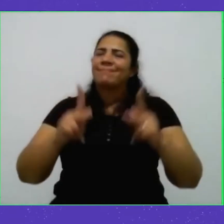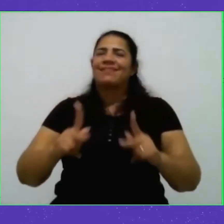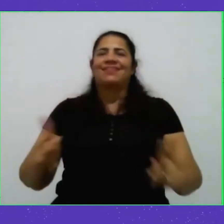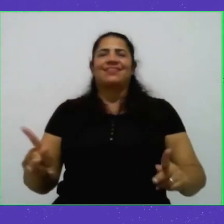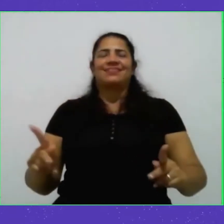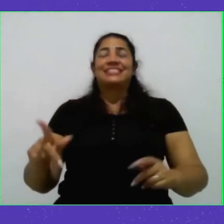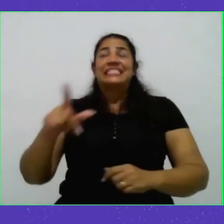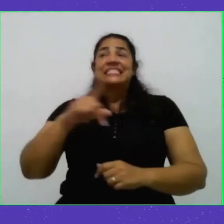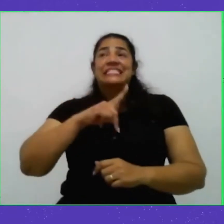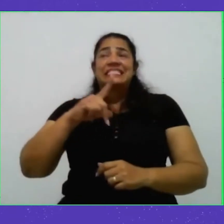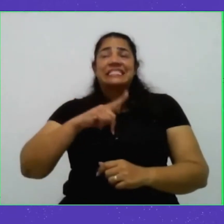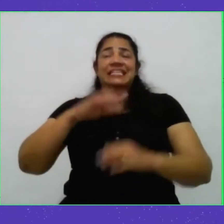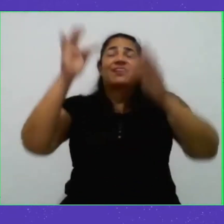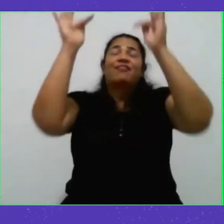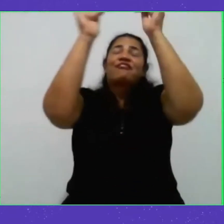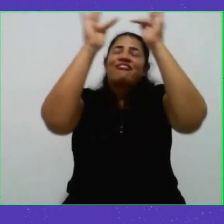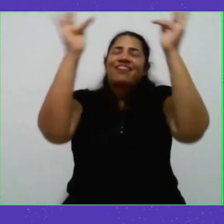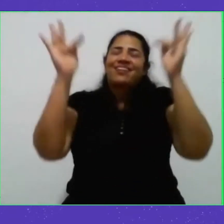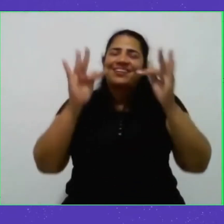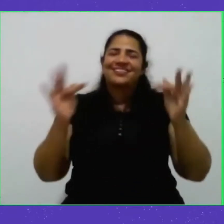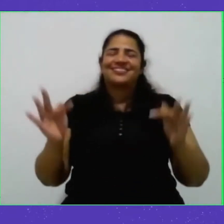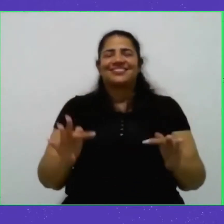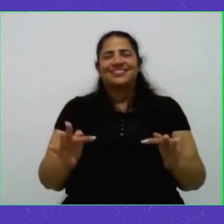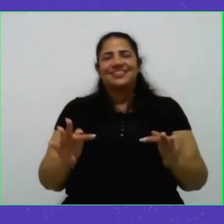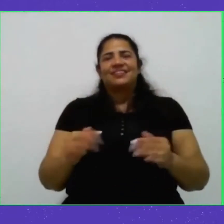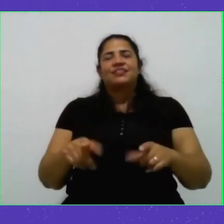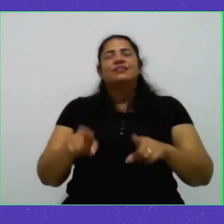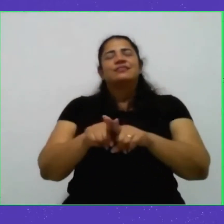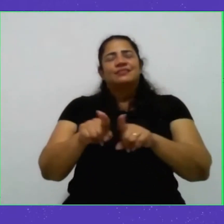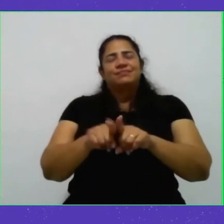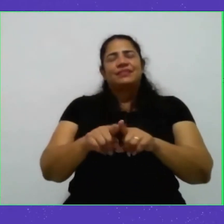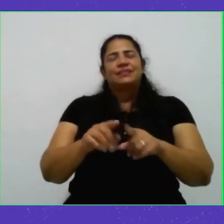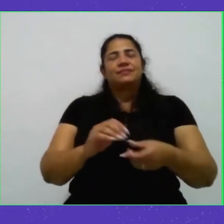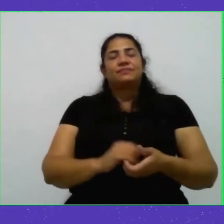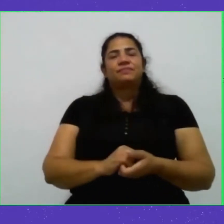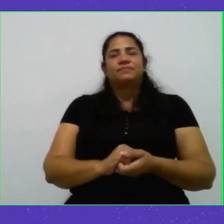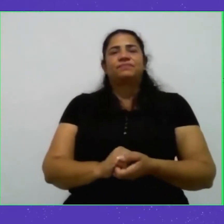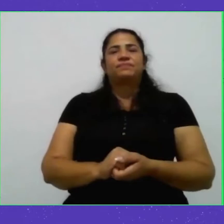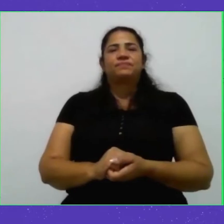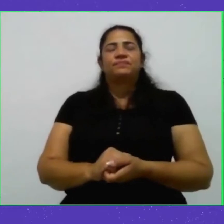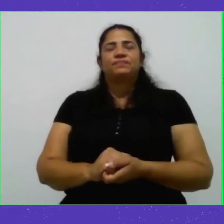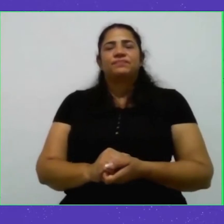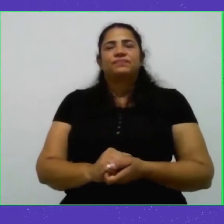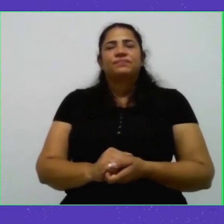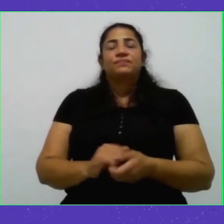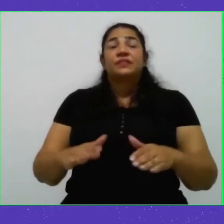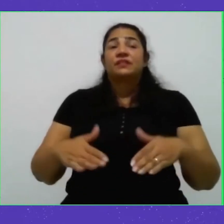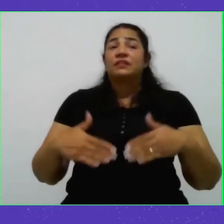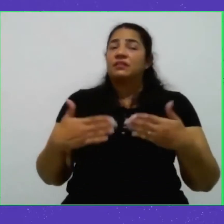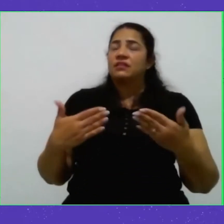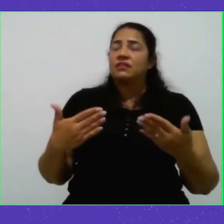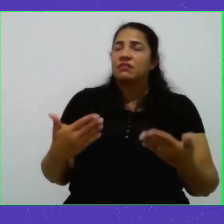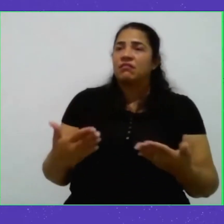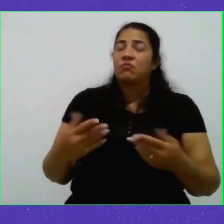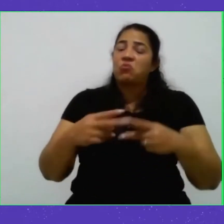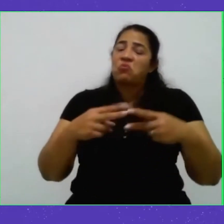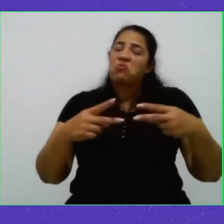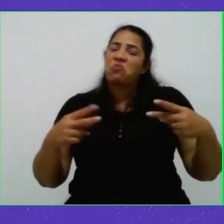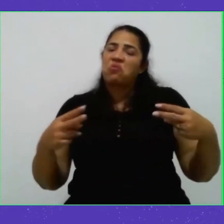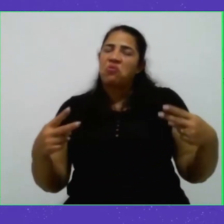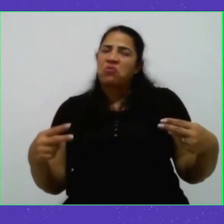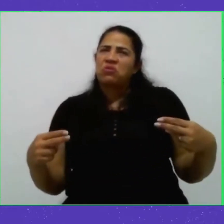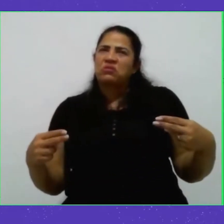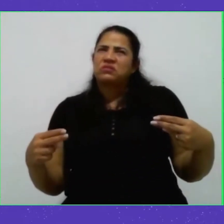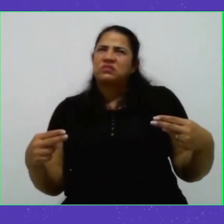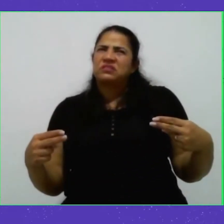há felicidade. Então, meios escusos, injustos.